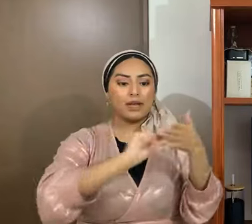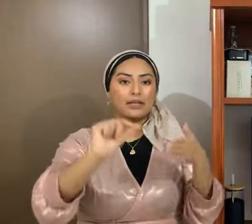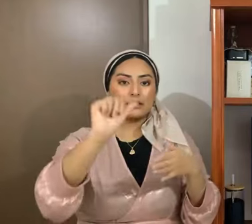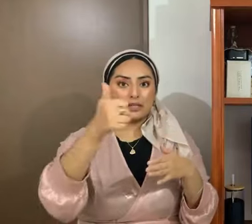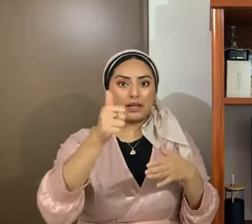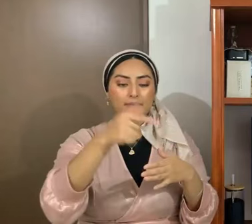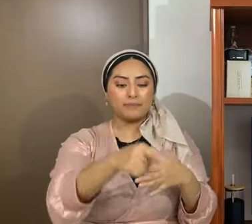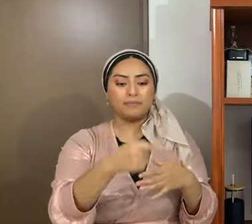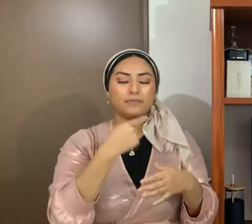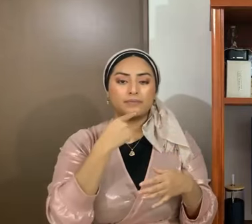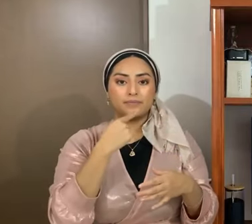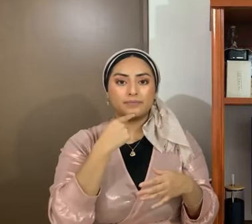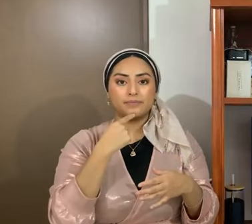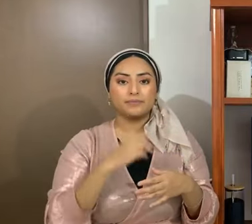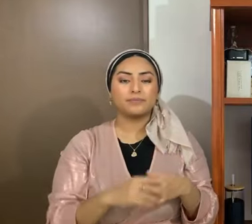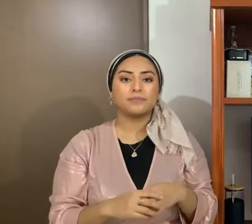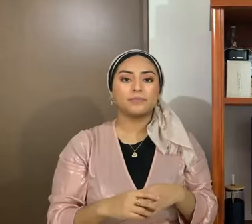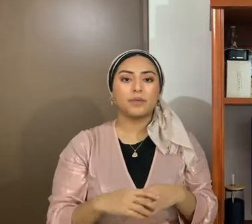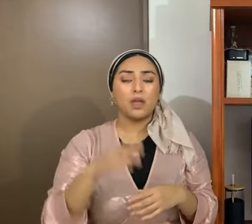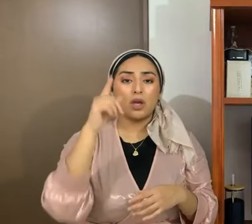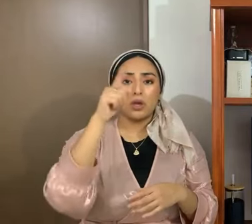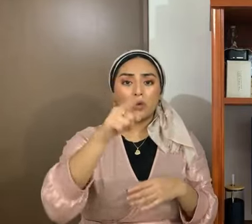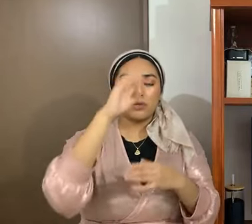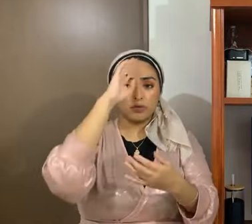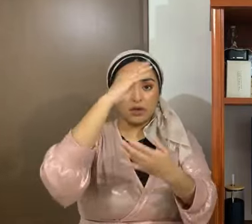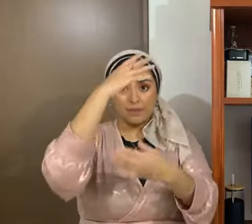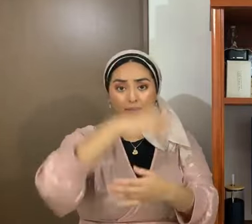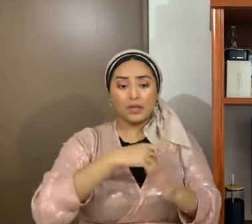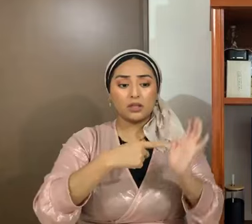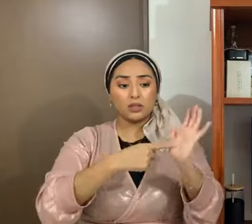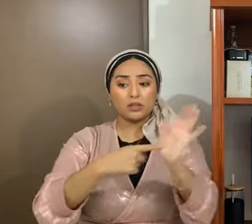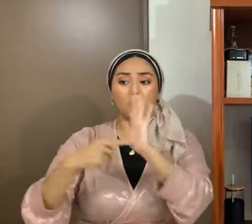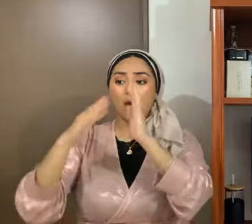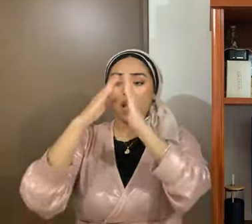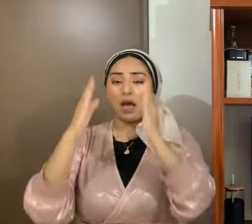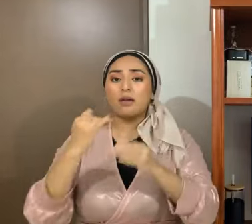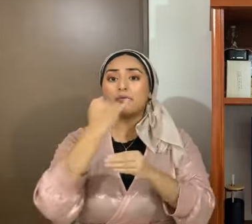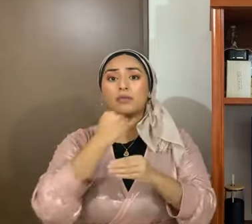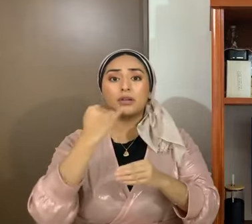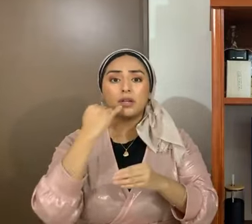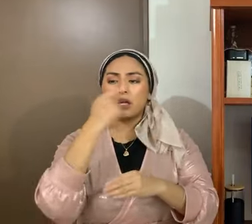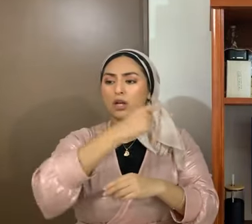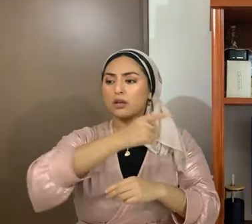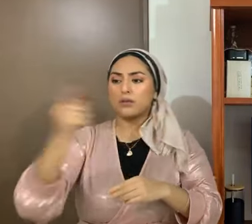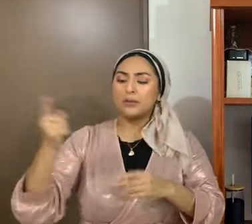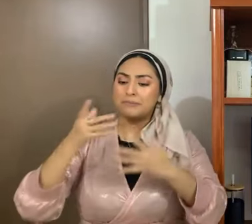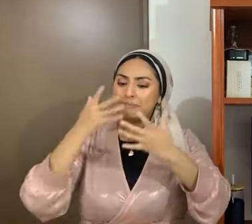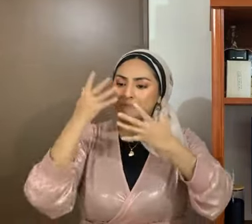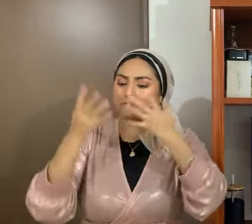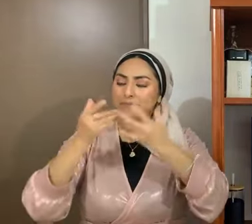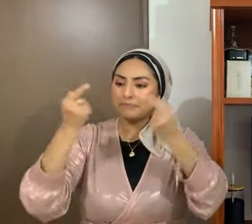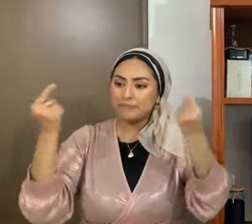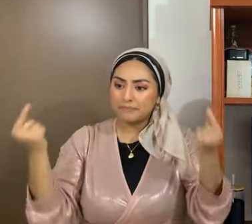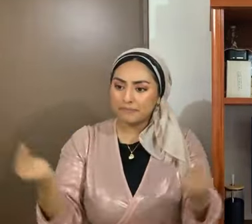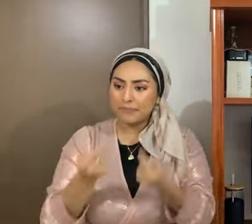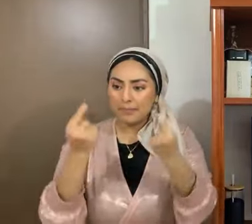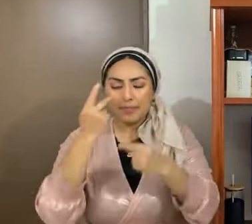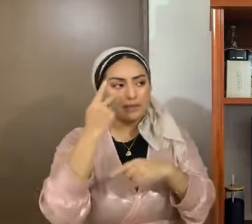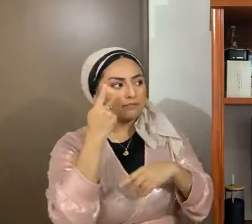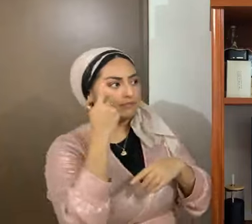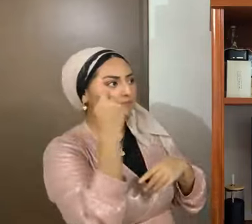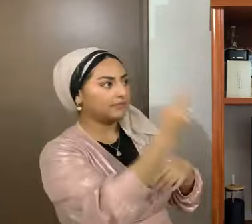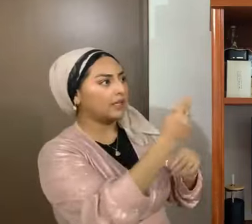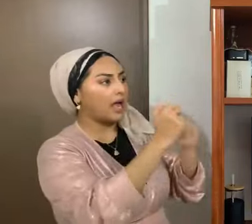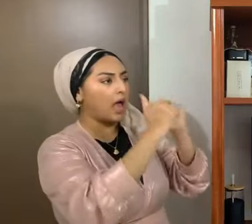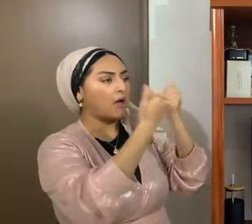10. Tú, hijo de hombre, muestra a la casa de Israel esta casa y avergüénzase de sus pecados y miran el diseño de